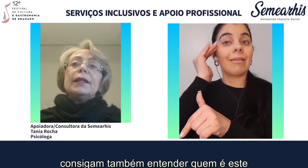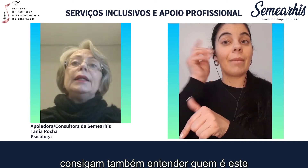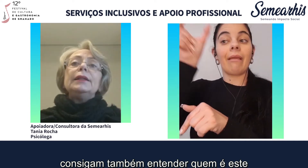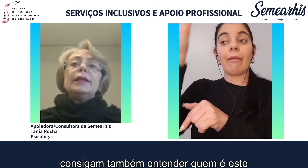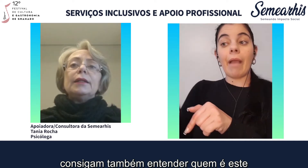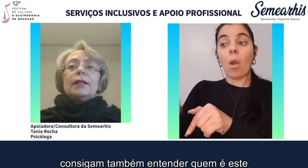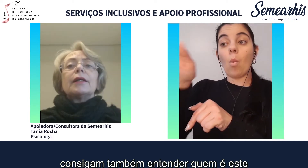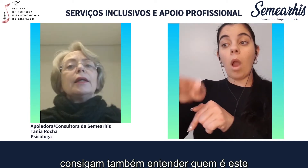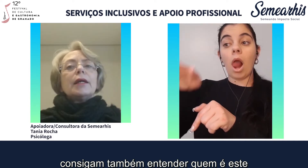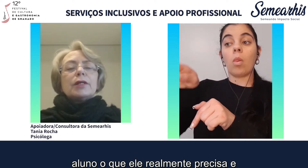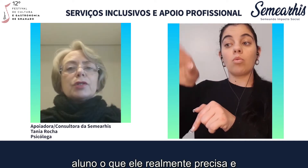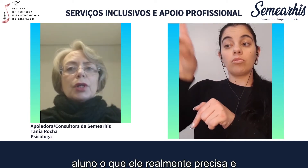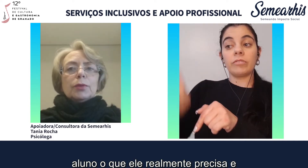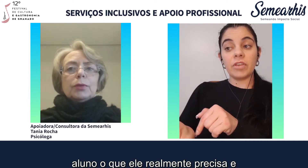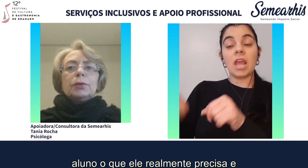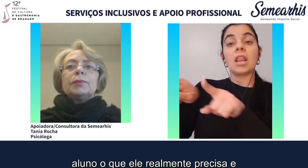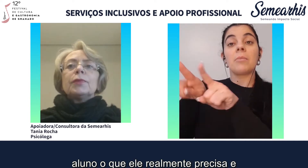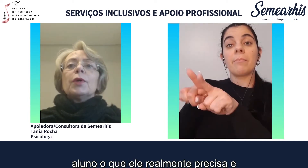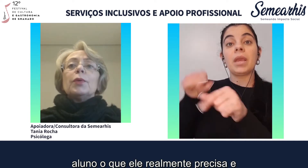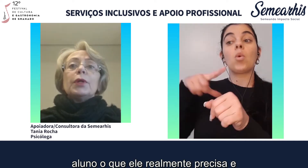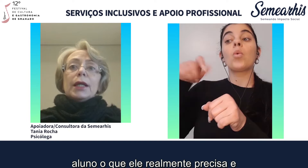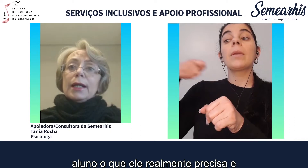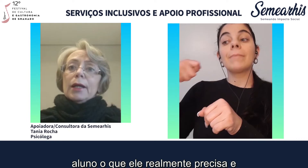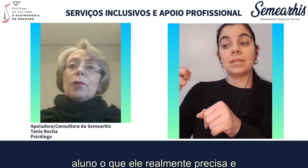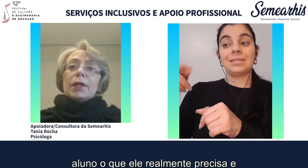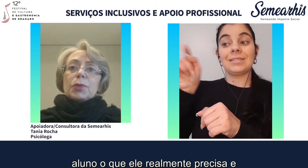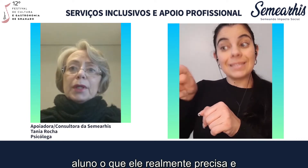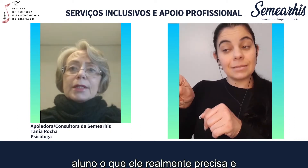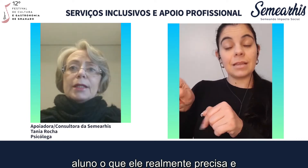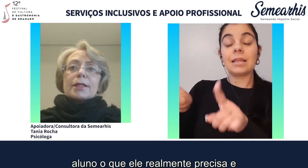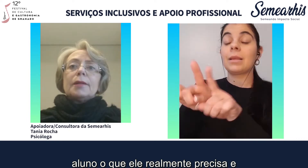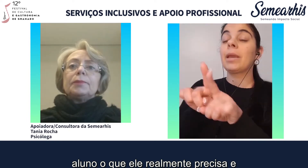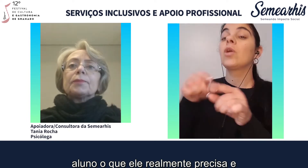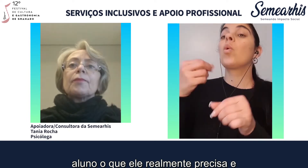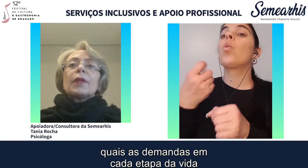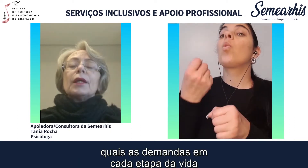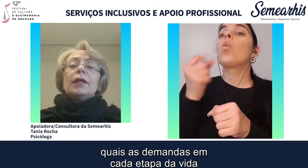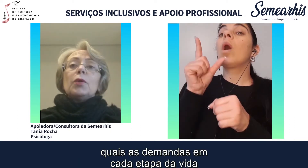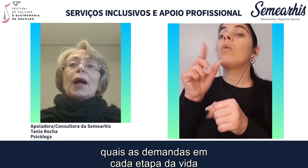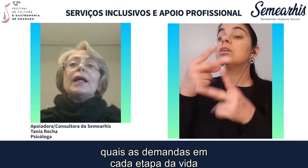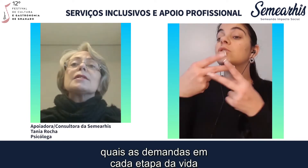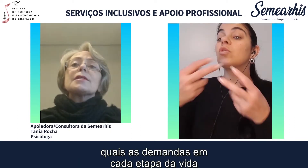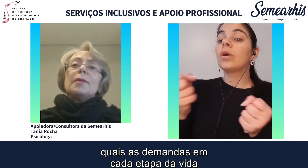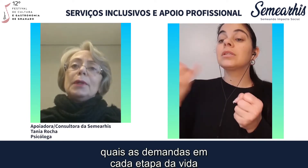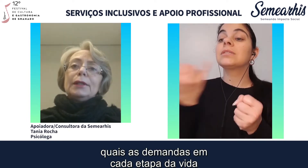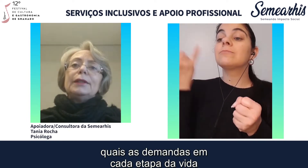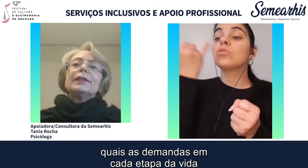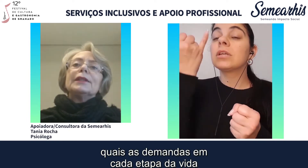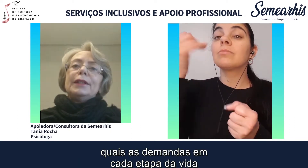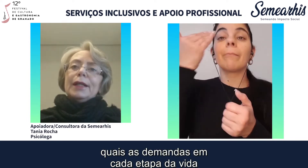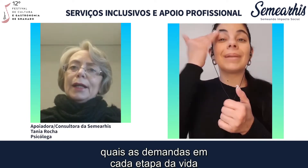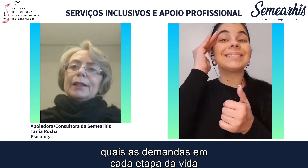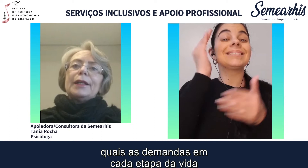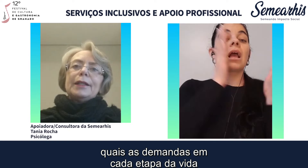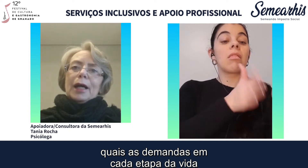também entender quem é este aluno, o que ele realmente precisa e quais as demandas